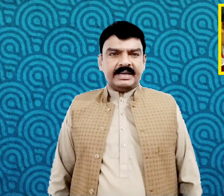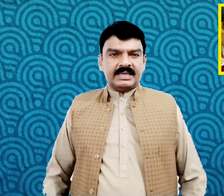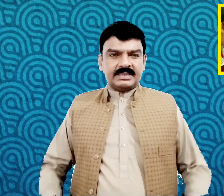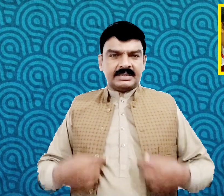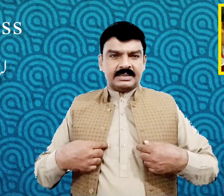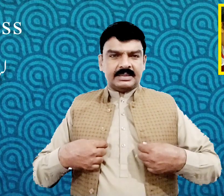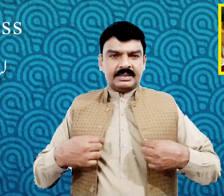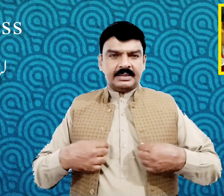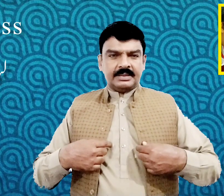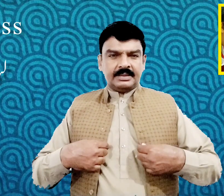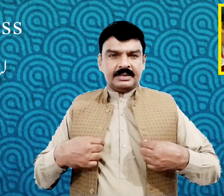ड्रेस,